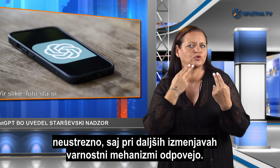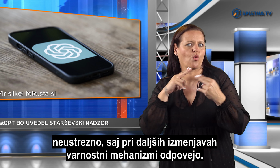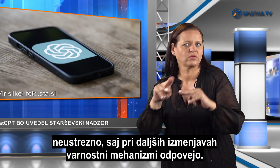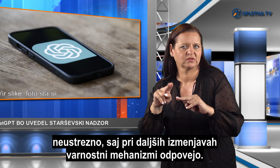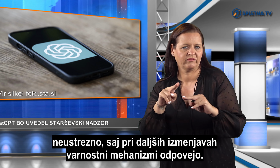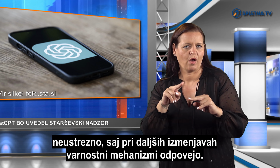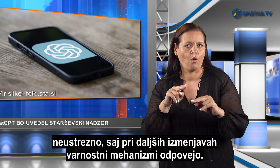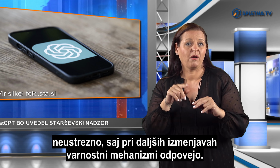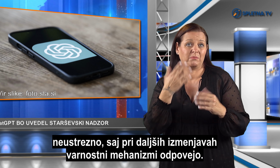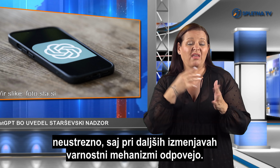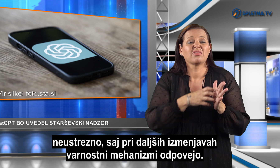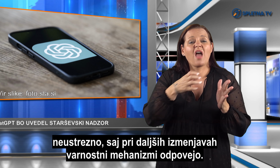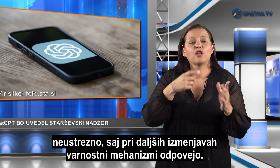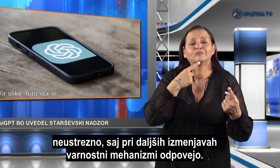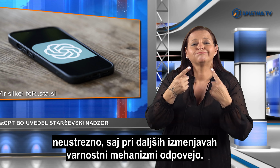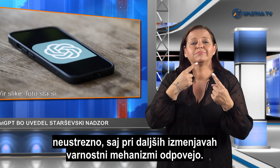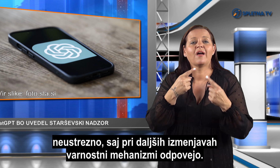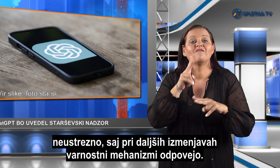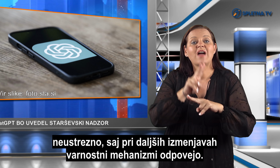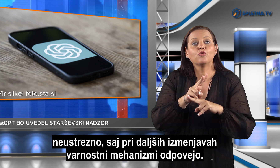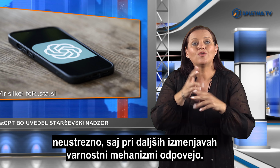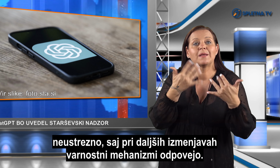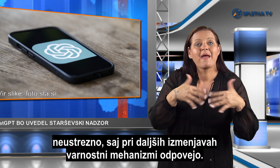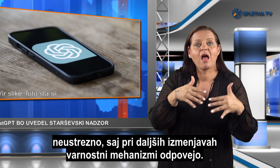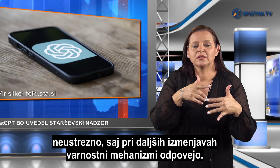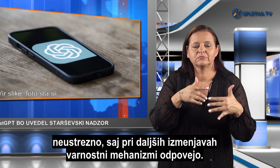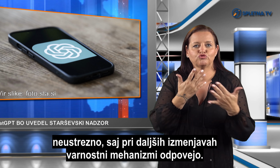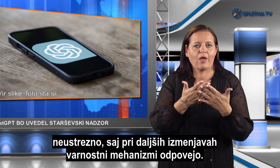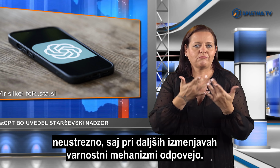daljših izmenjavah varnostni mehanizmi odpovejo.